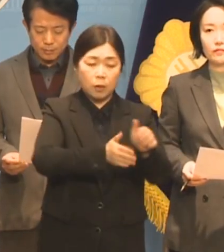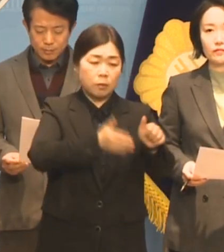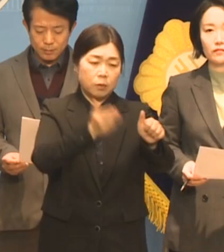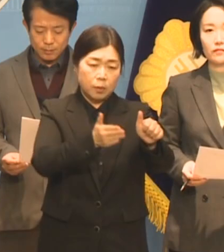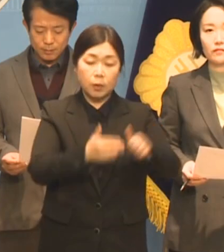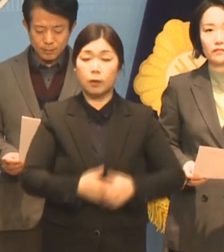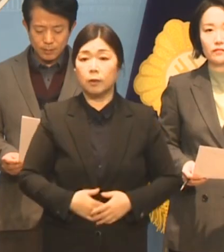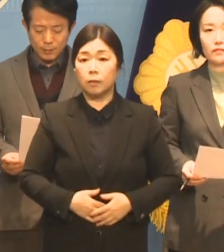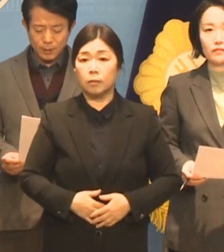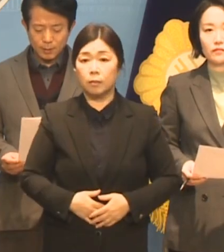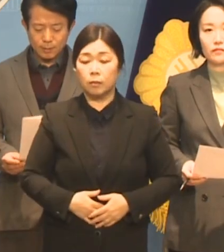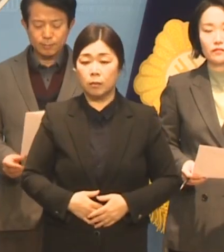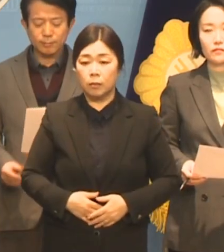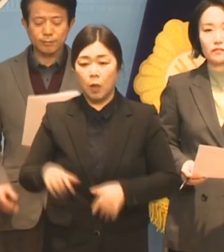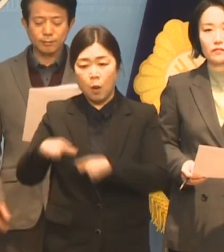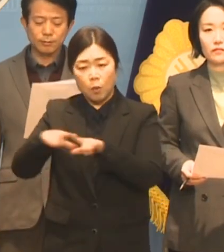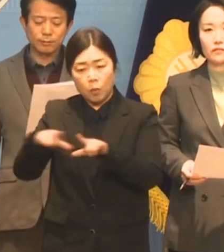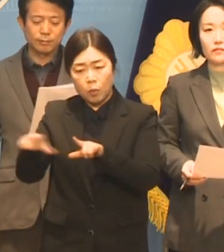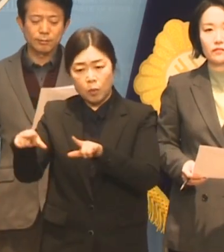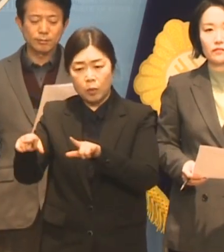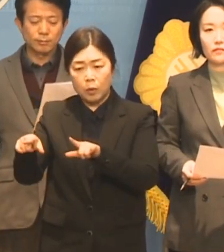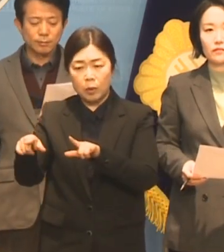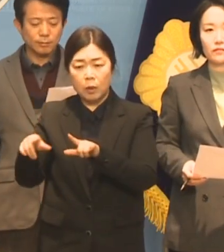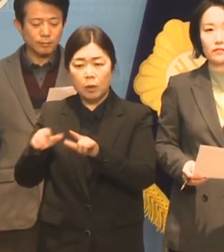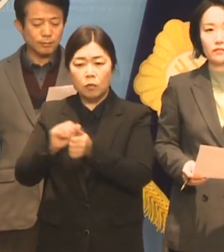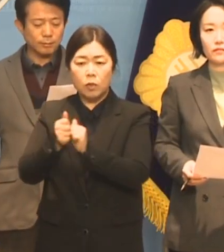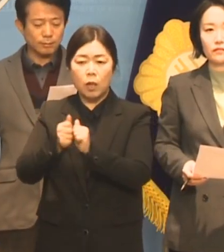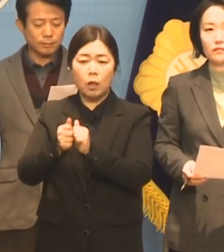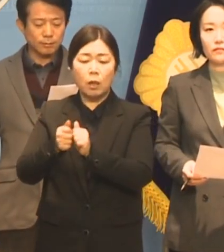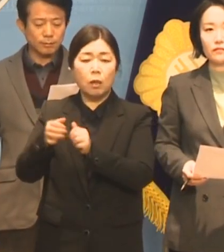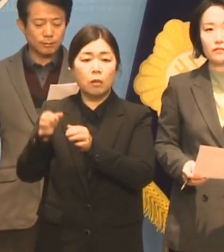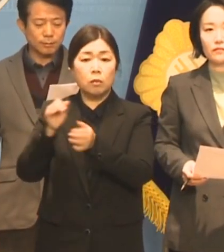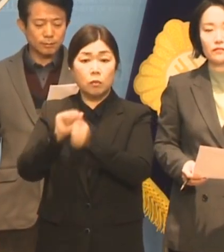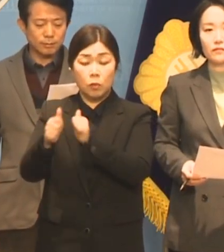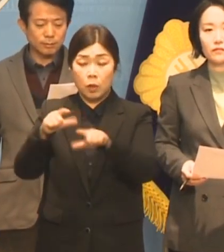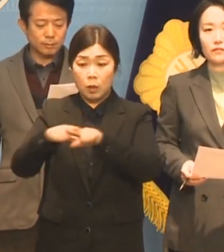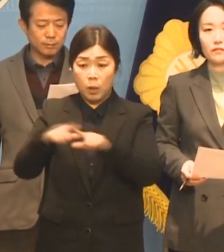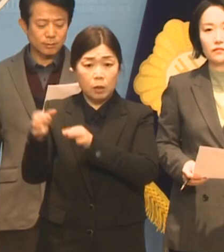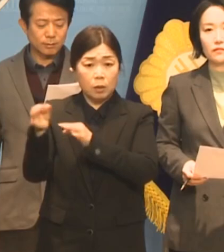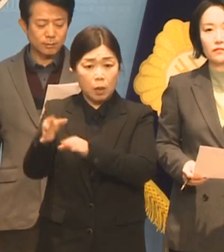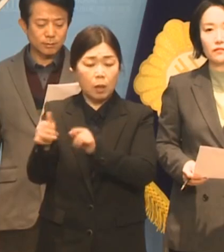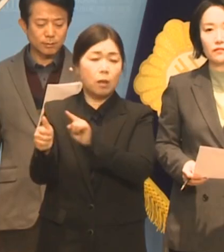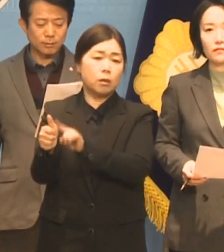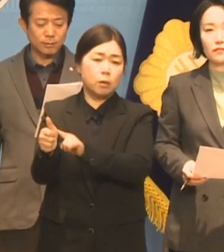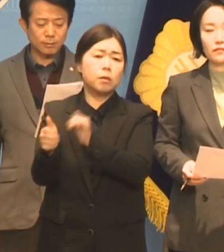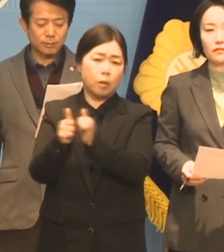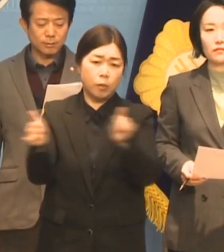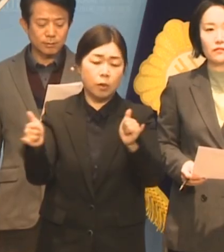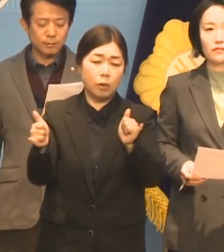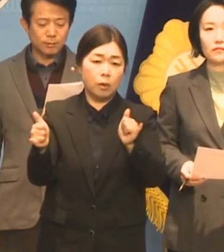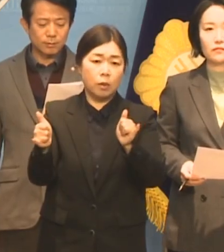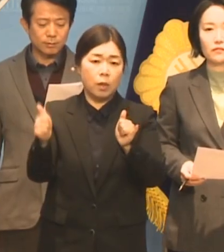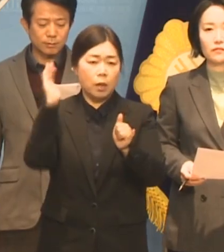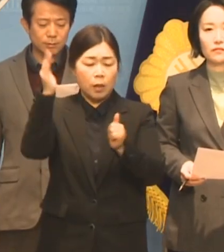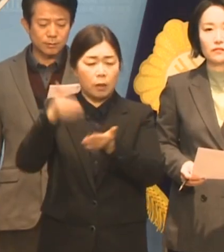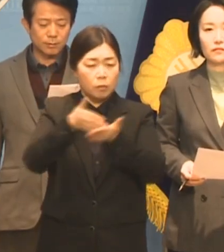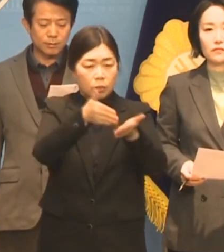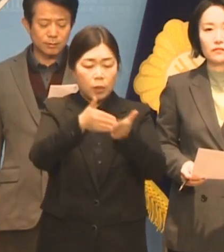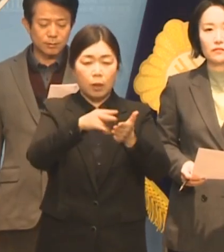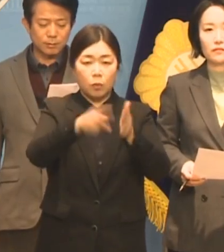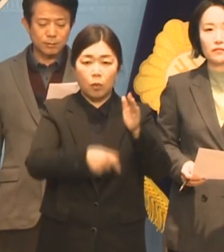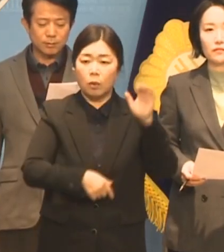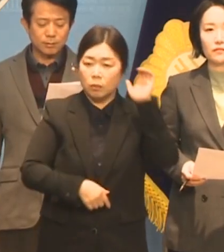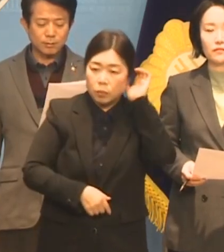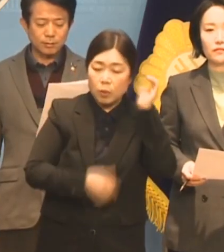촉구합니다. 소수의 기업 총수들만이 아닌 1,500만 다수의 인류들의 목소리에도 귀